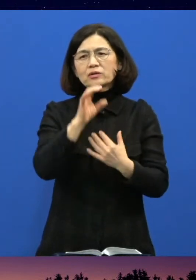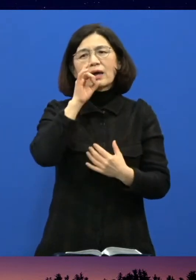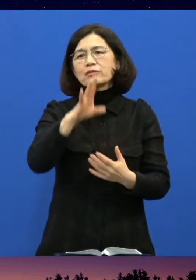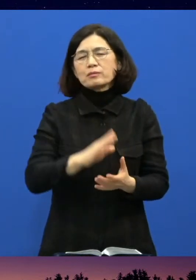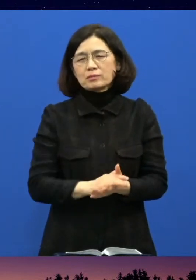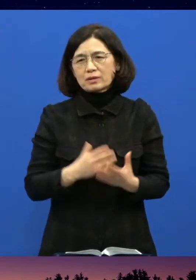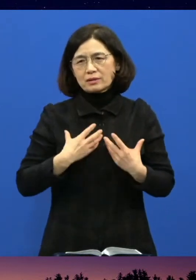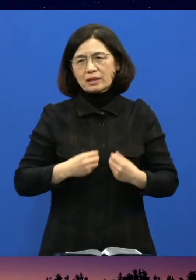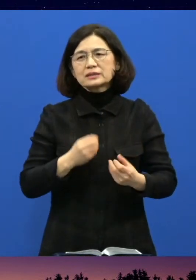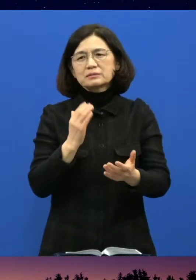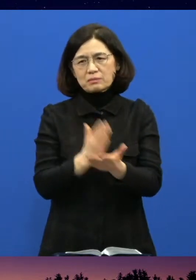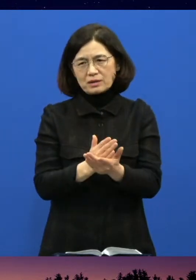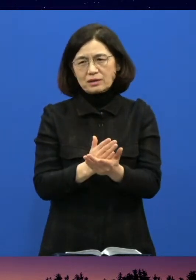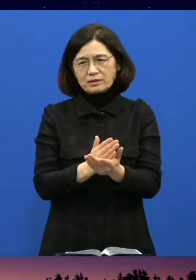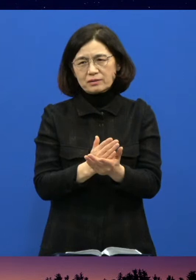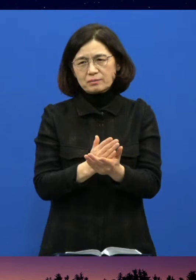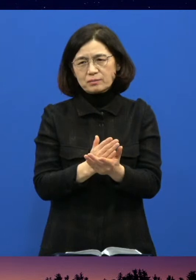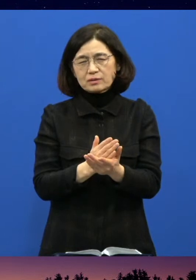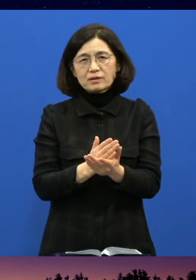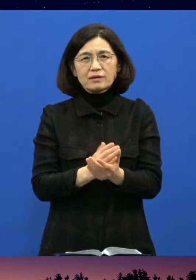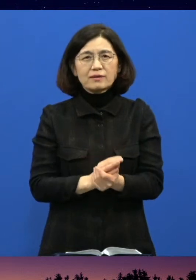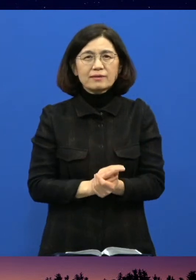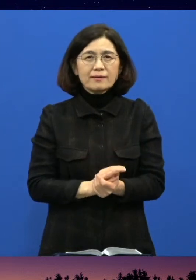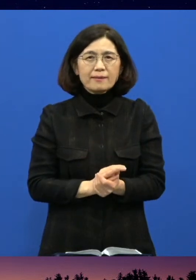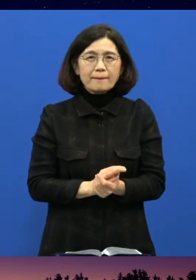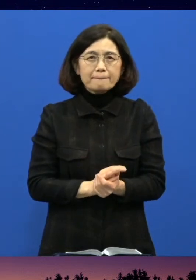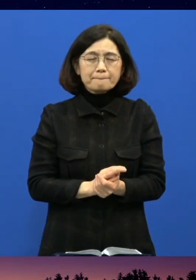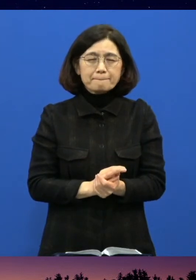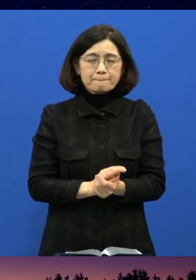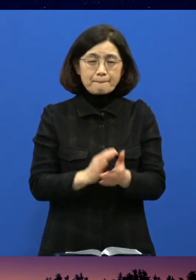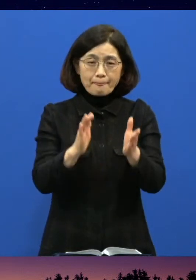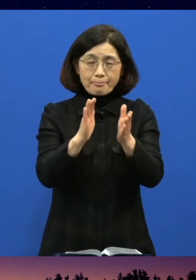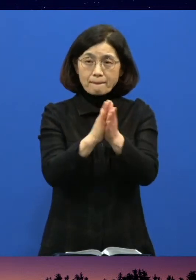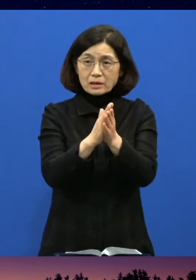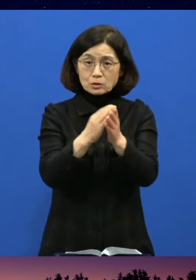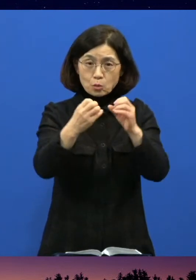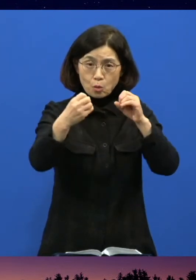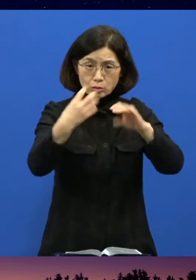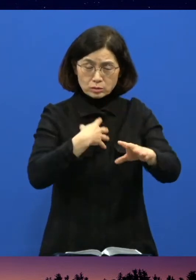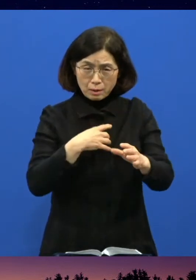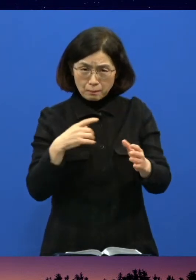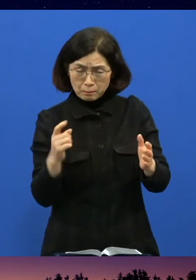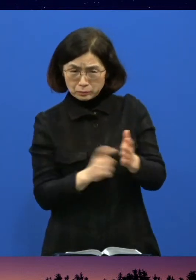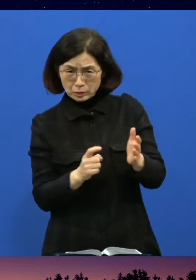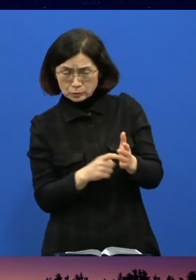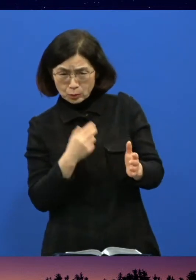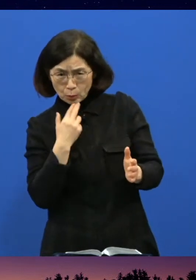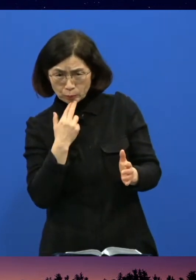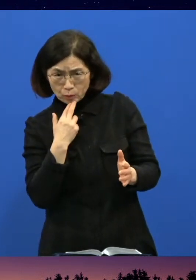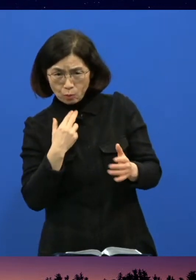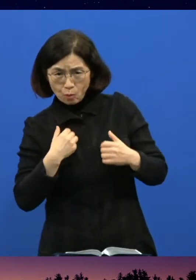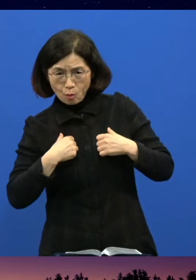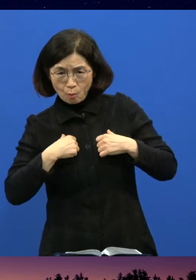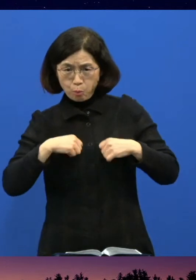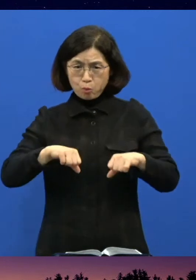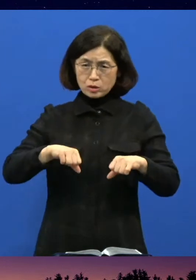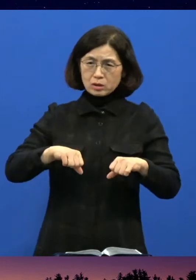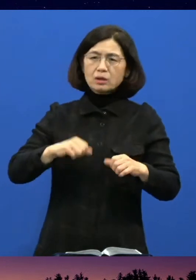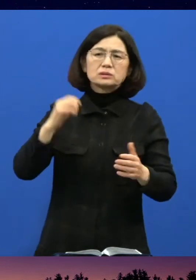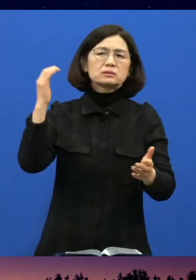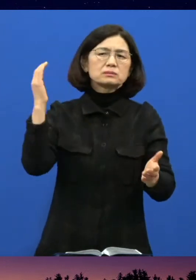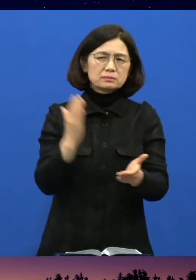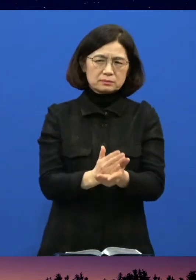낙심을 이기려고 하면 뭐예요, 여러분? 당장 응답이 안 된다고 포기해버리면 안 된다는 거예요. 과부는 그러지 않았다는 거예요.